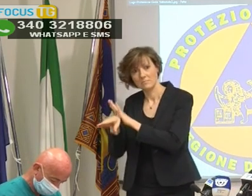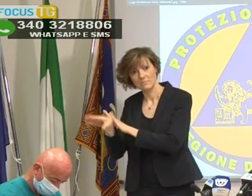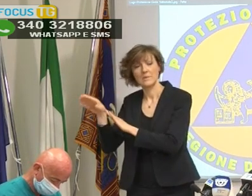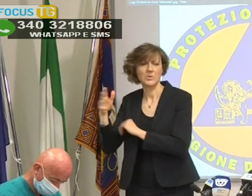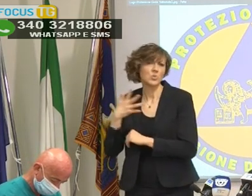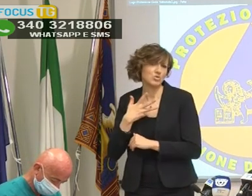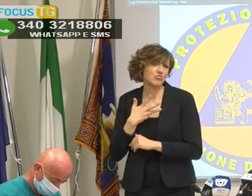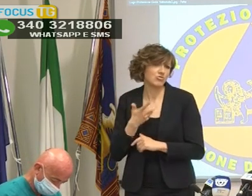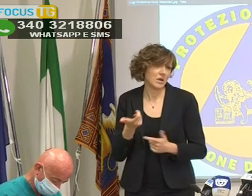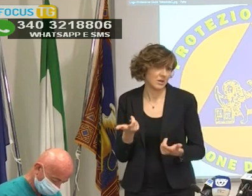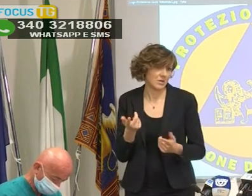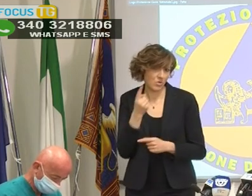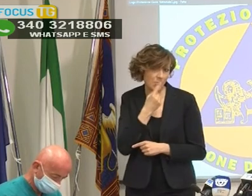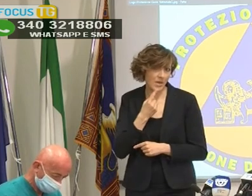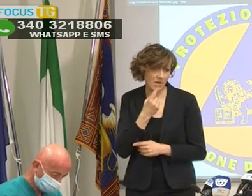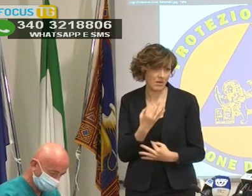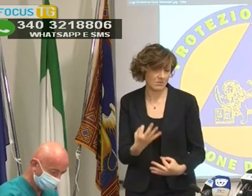possano calare.